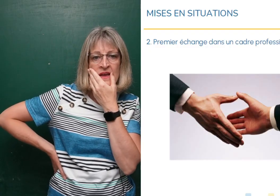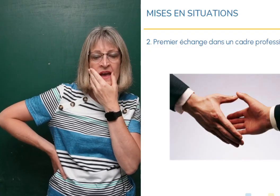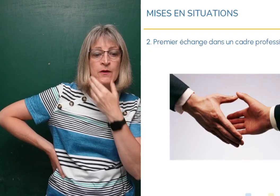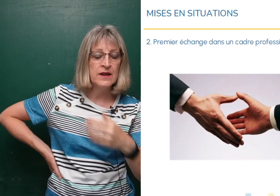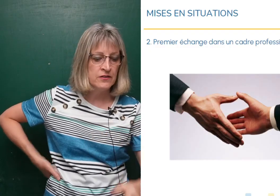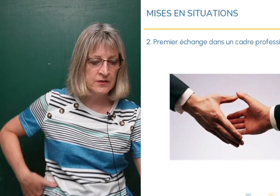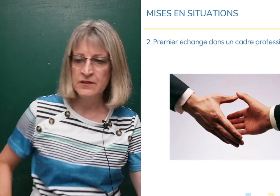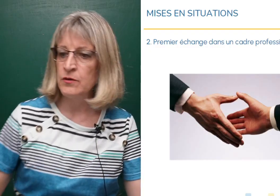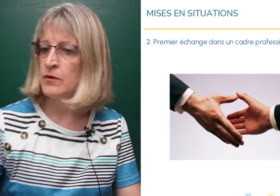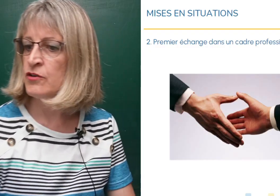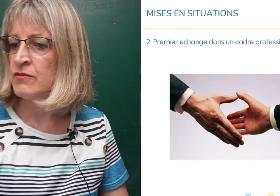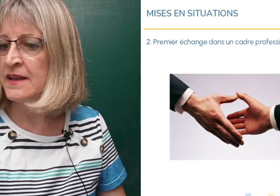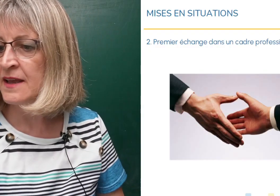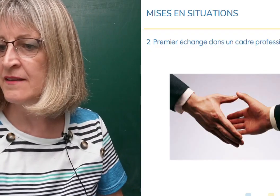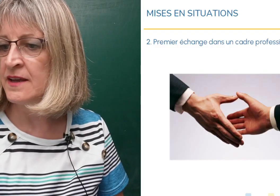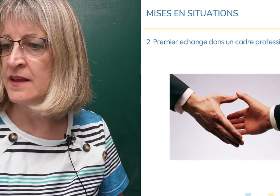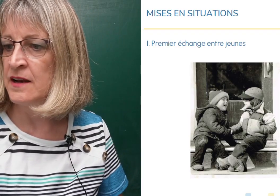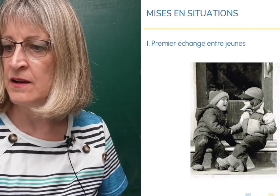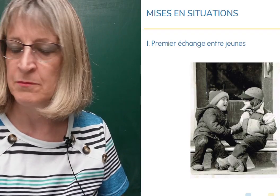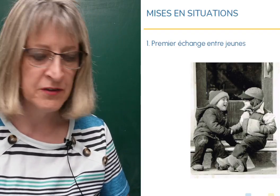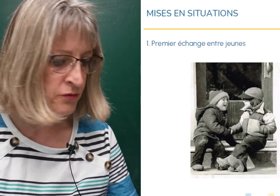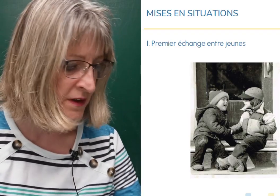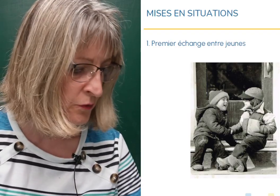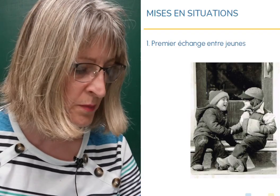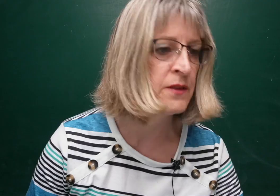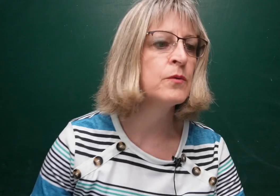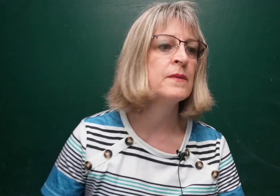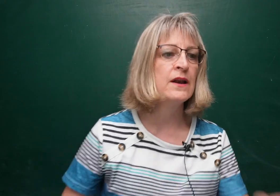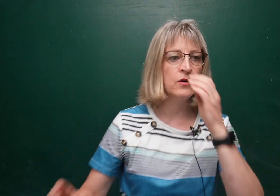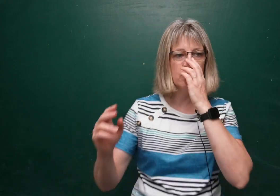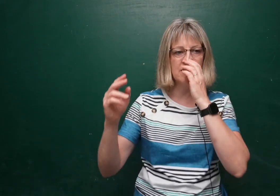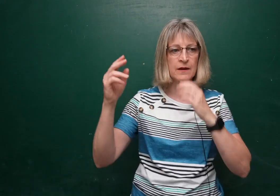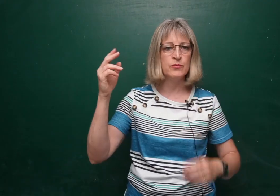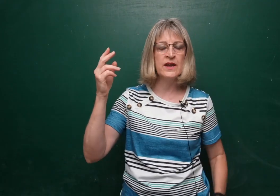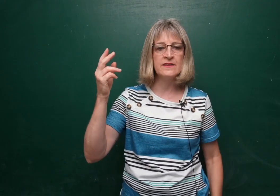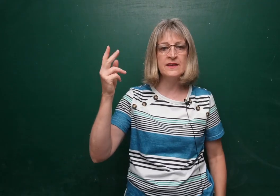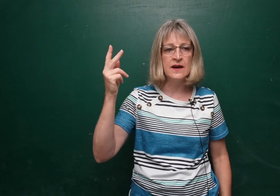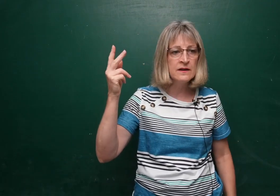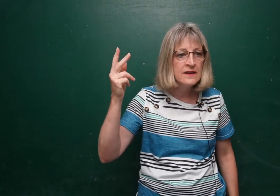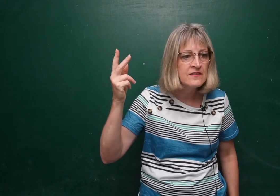Ah oui, alors sinon, attends, je voulais Katharina, elle n'a pas su faire son prénom. Alors, on y va pour Katharina, hein. Ça